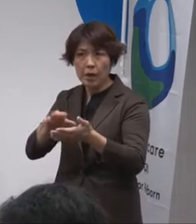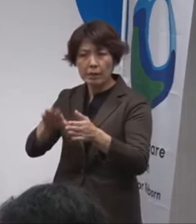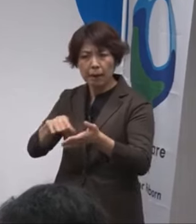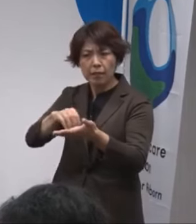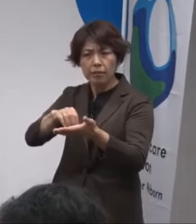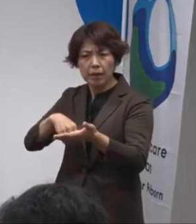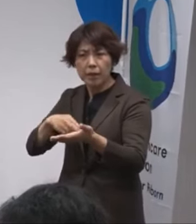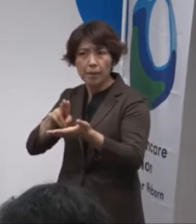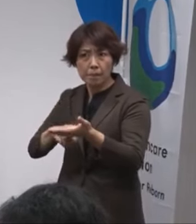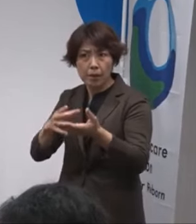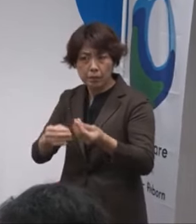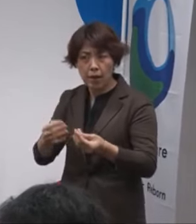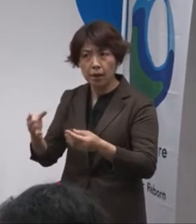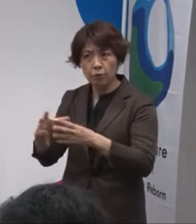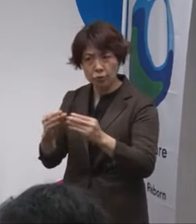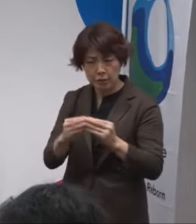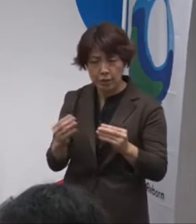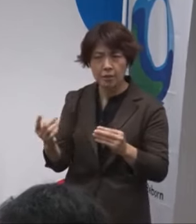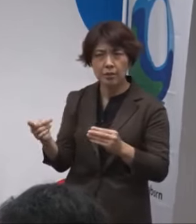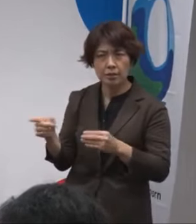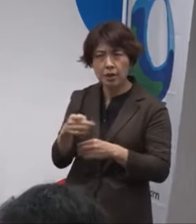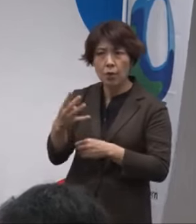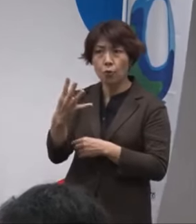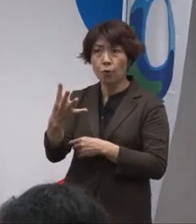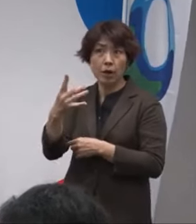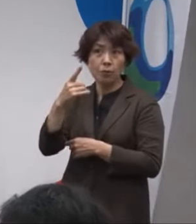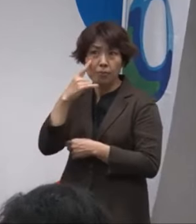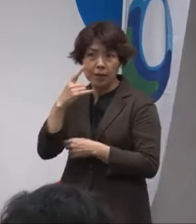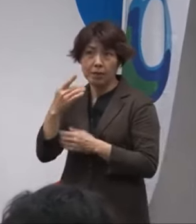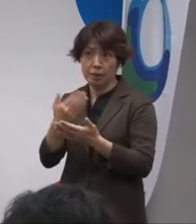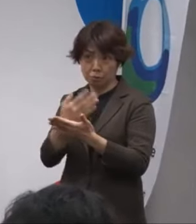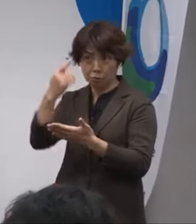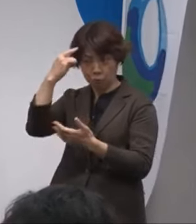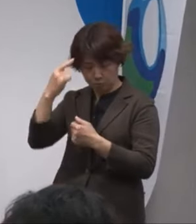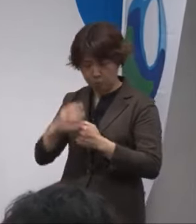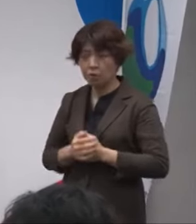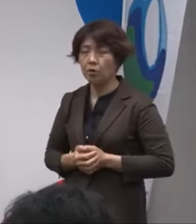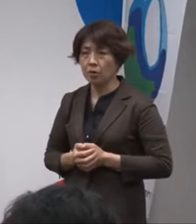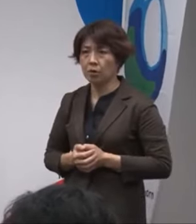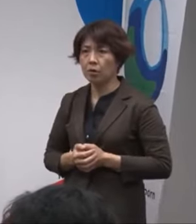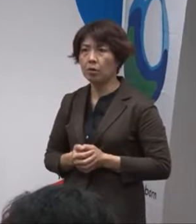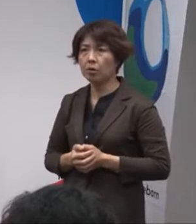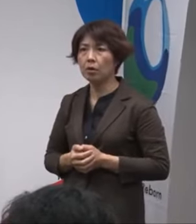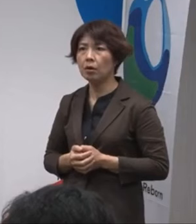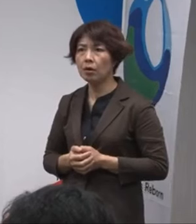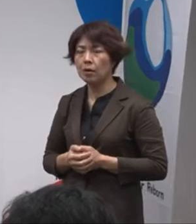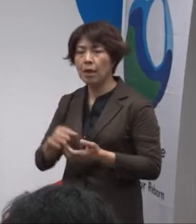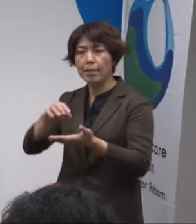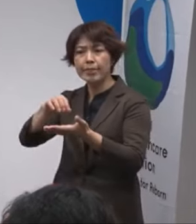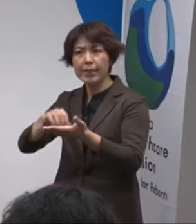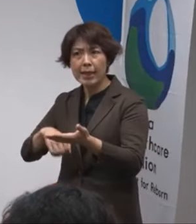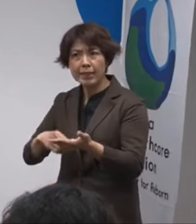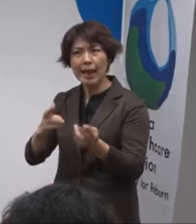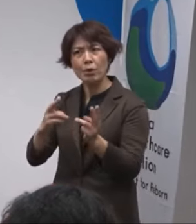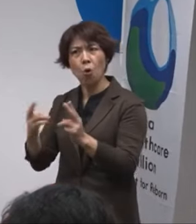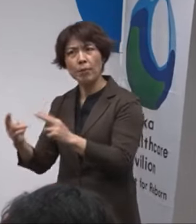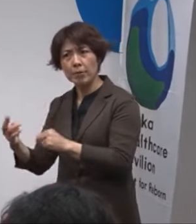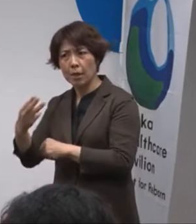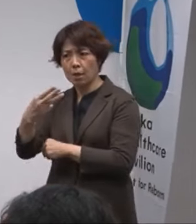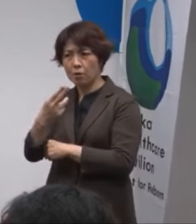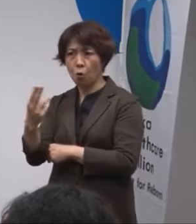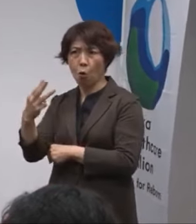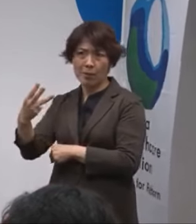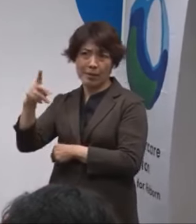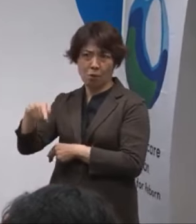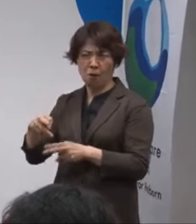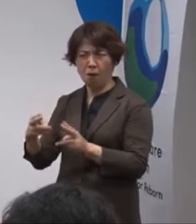が多分4カ国目になるんじゃないかなと思うんですが、その撤退ドミノというのを今いわゆるその懸念されている中で、その